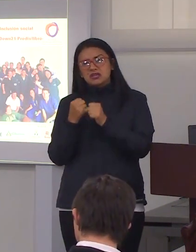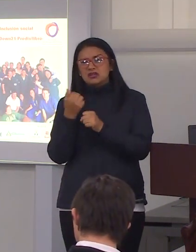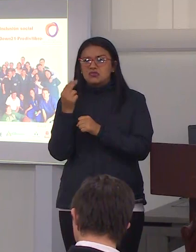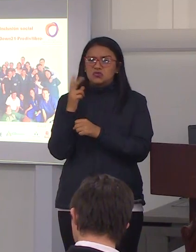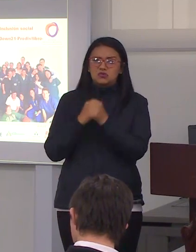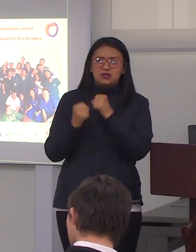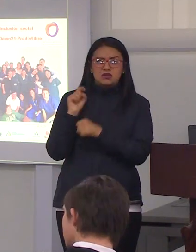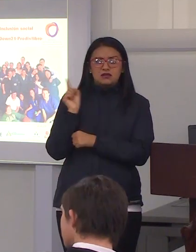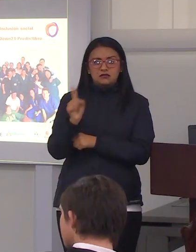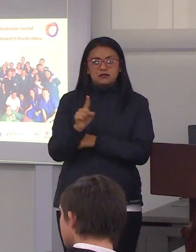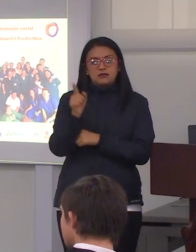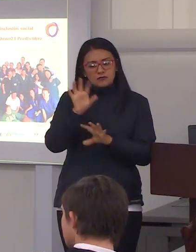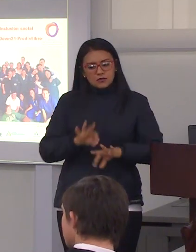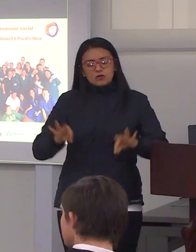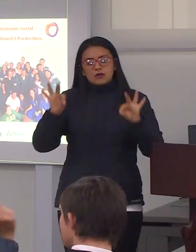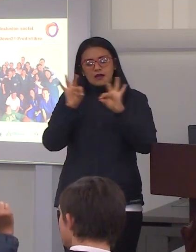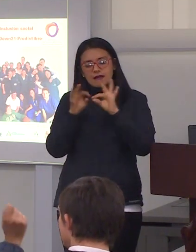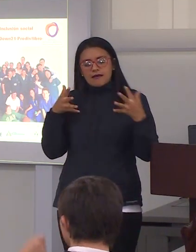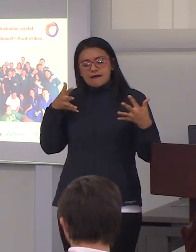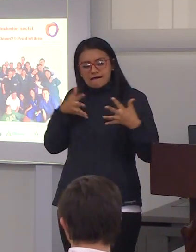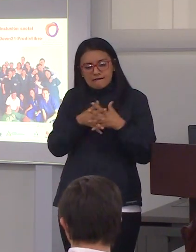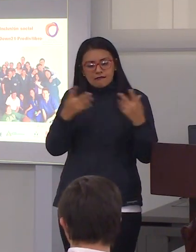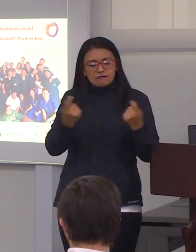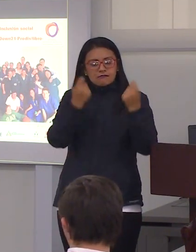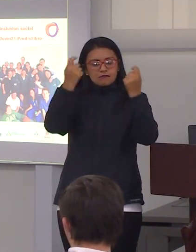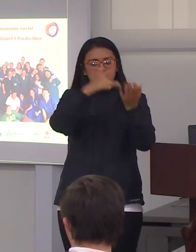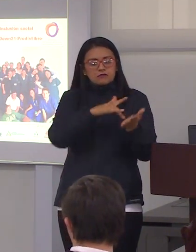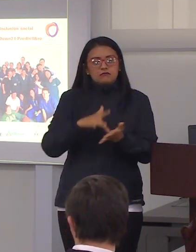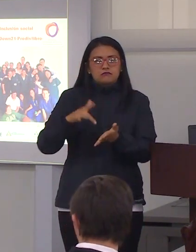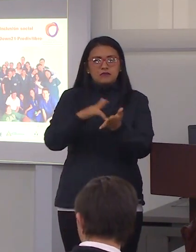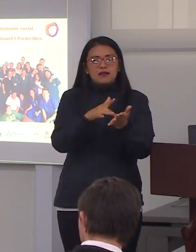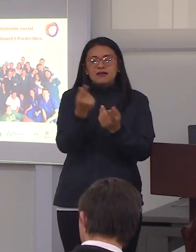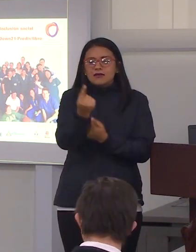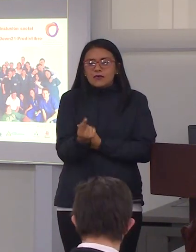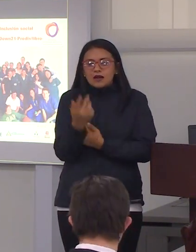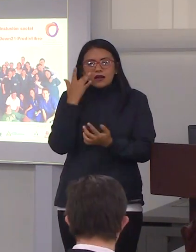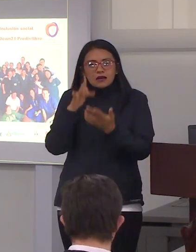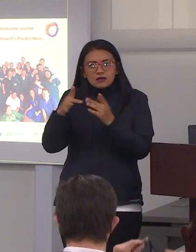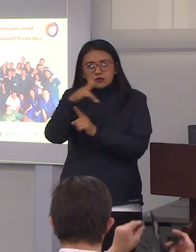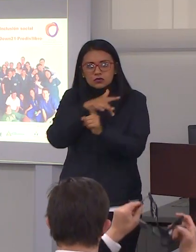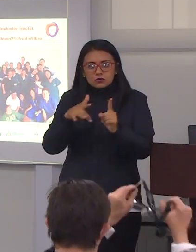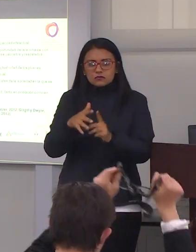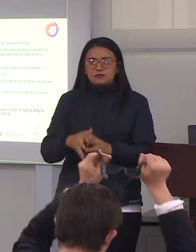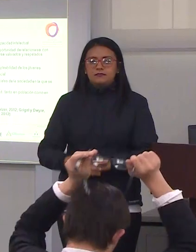y lo importante es que se deben ajustar a la oferta y a la particularidad de cada contexto.